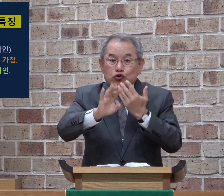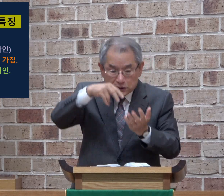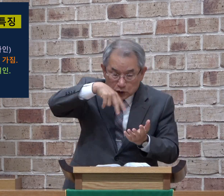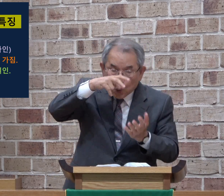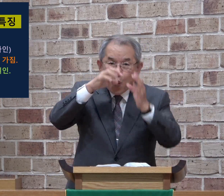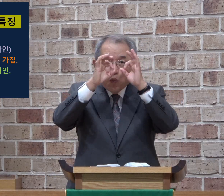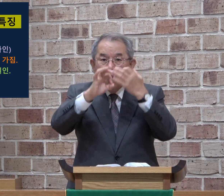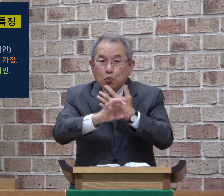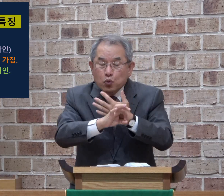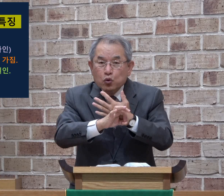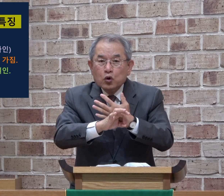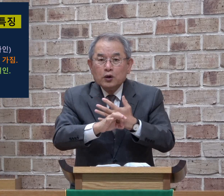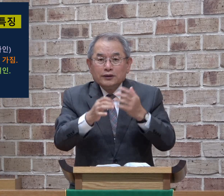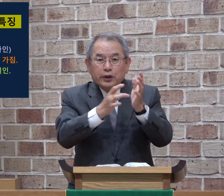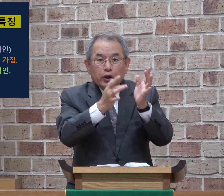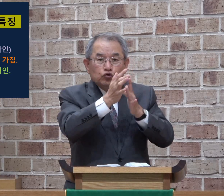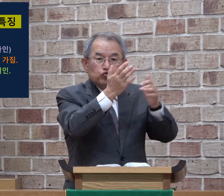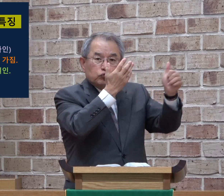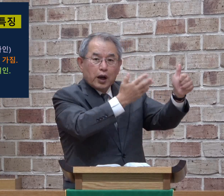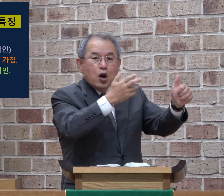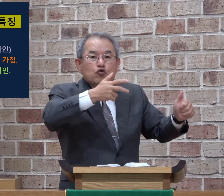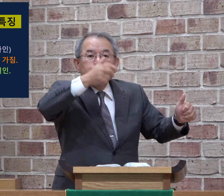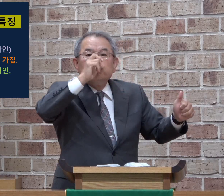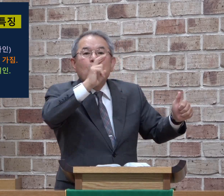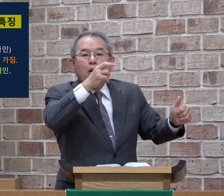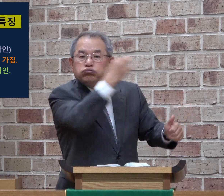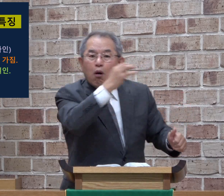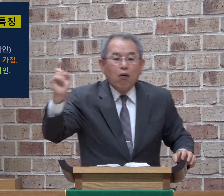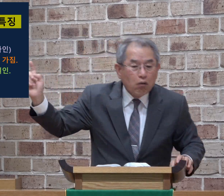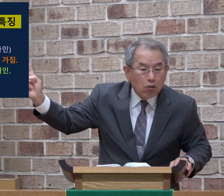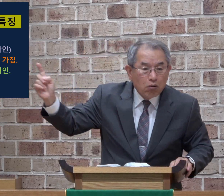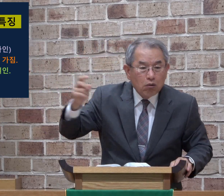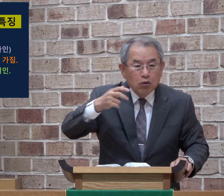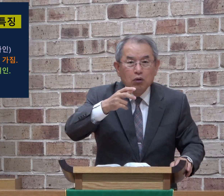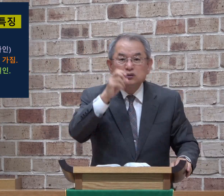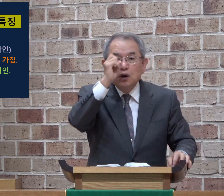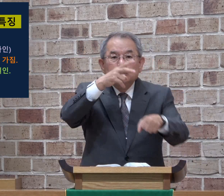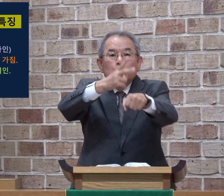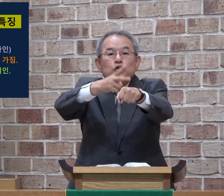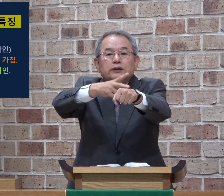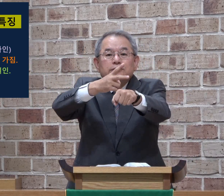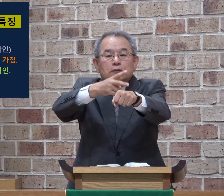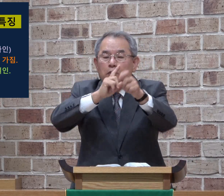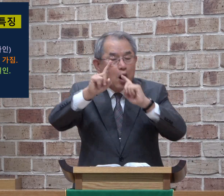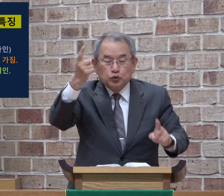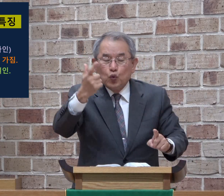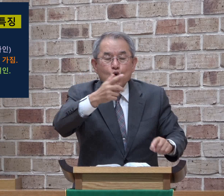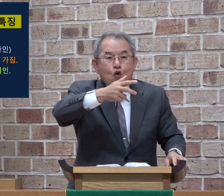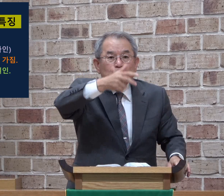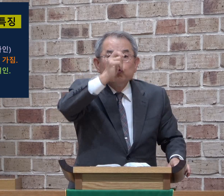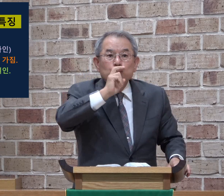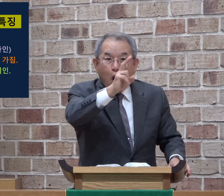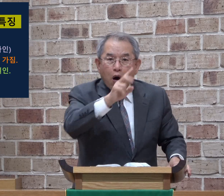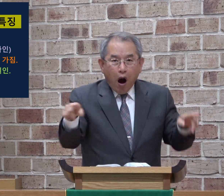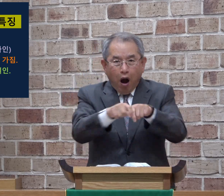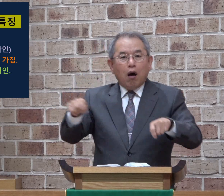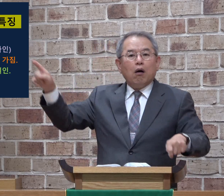오늘 본문을 읽어보면 예수를 보고 바로 주여라고 부릅니다. 선생님이 아니라 주여.